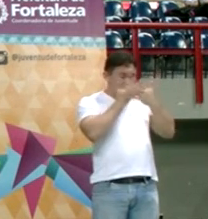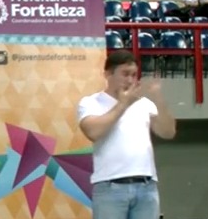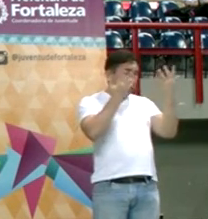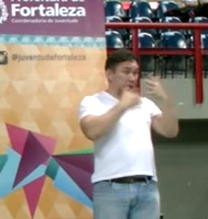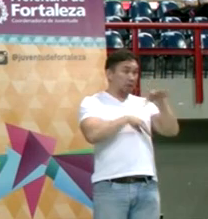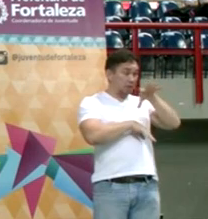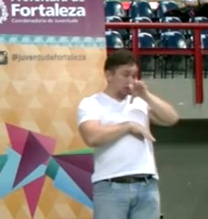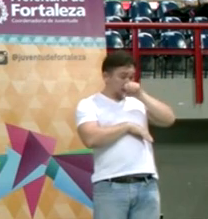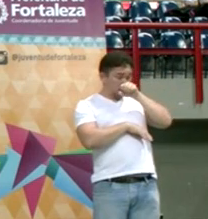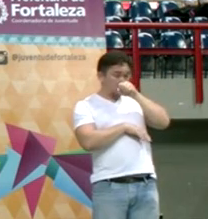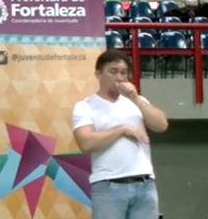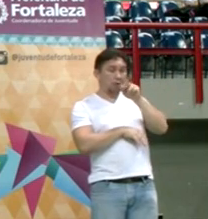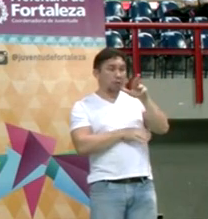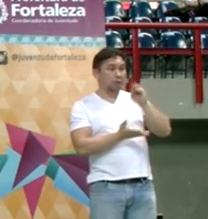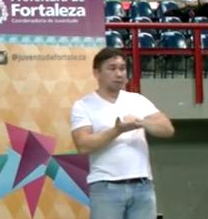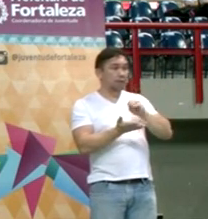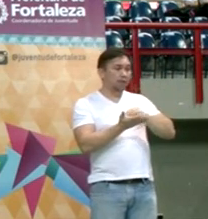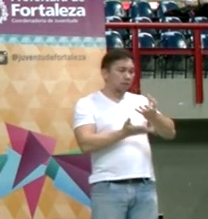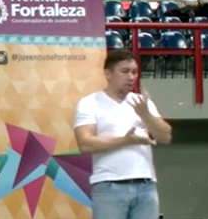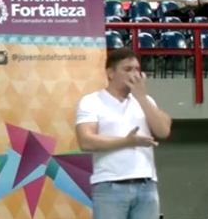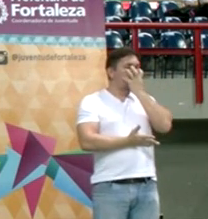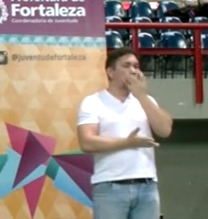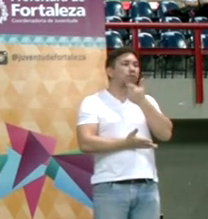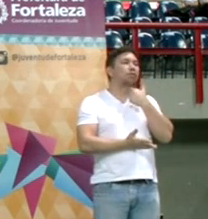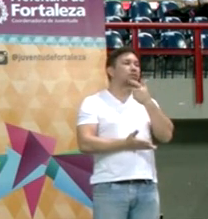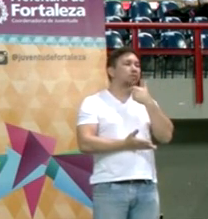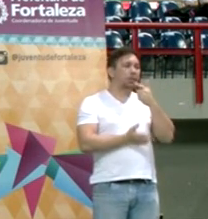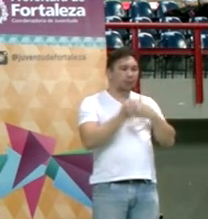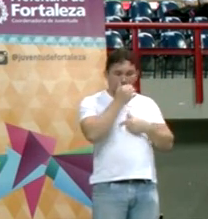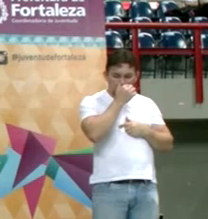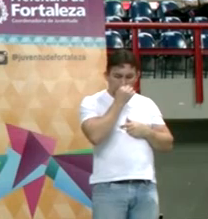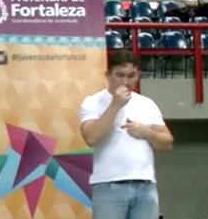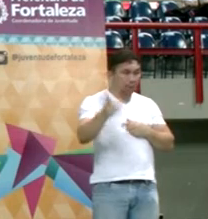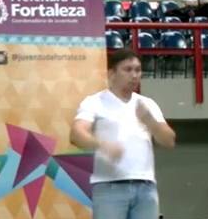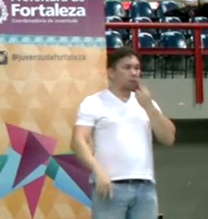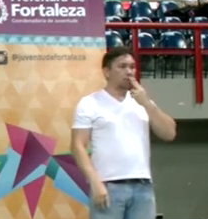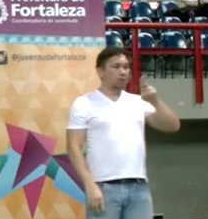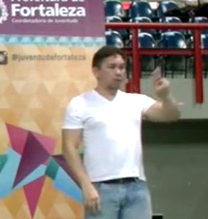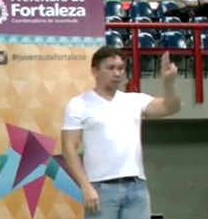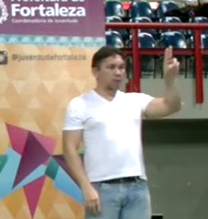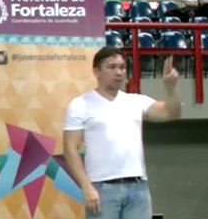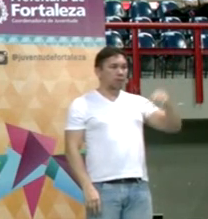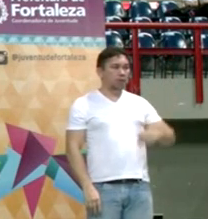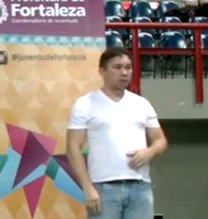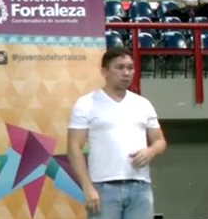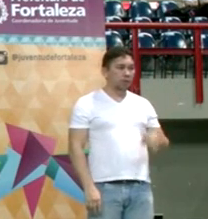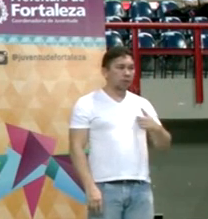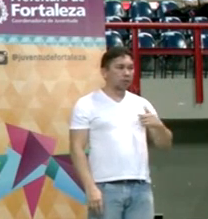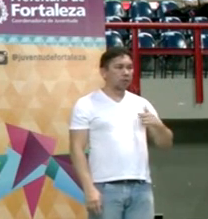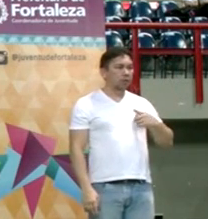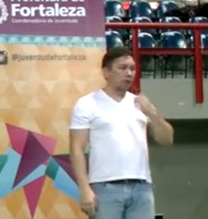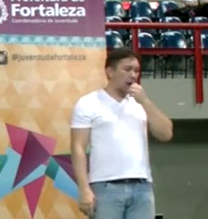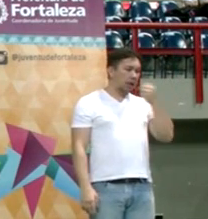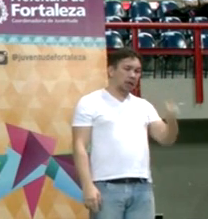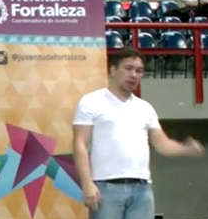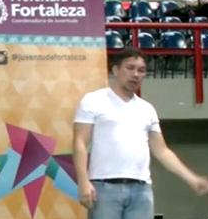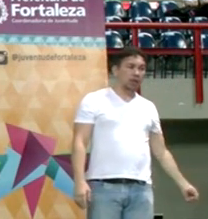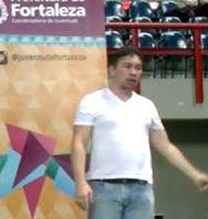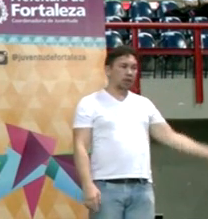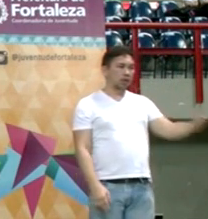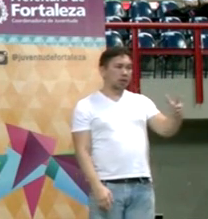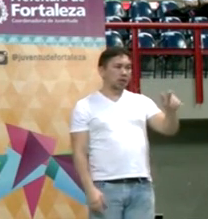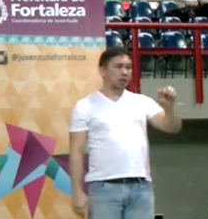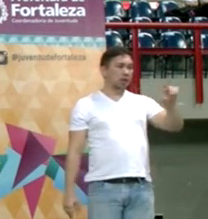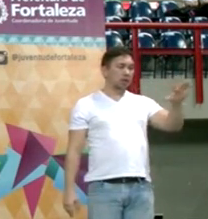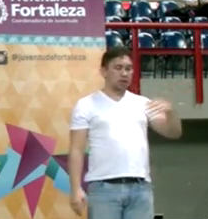pessoa asfixiada. E não tinha máscara para todo mundo. O próprio menino Hitler foi atingido por uma granada de gás